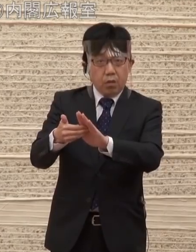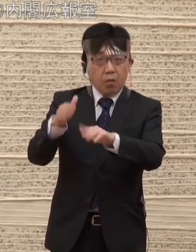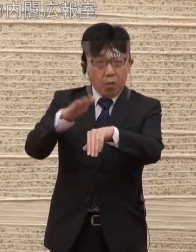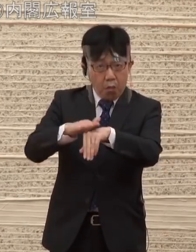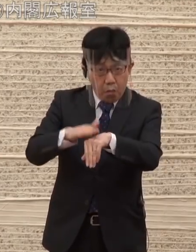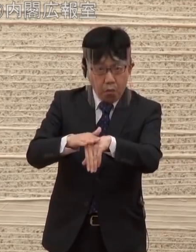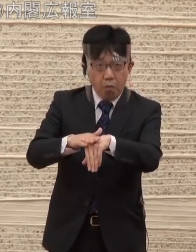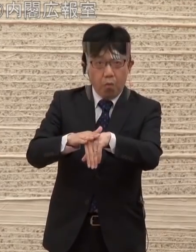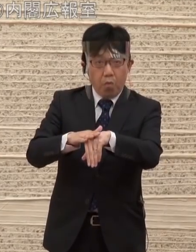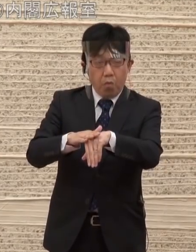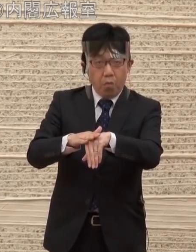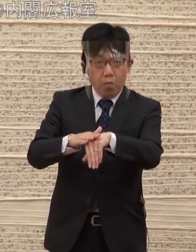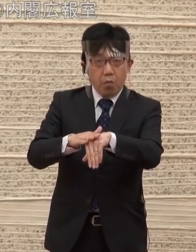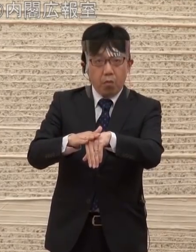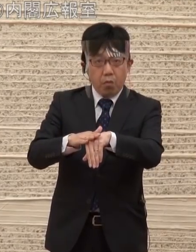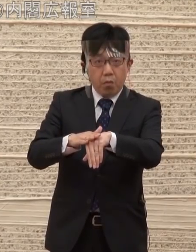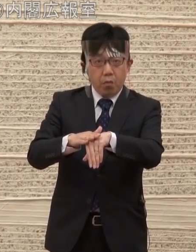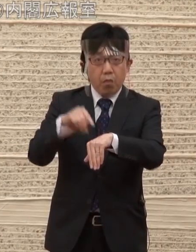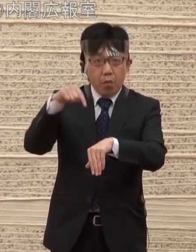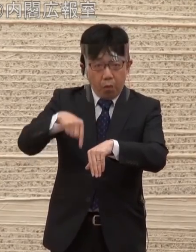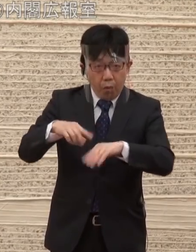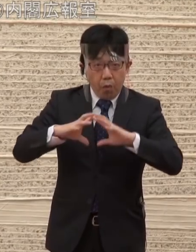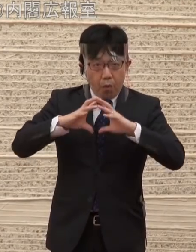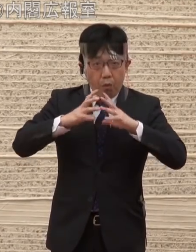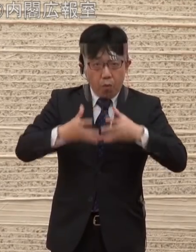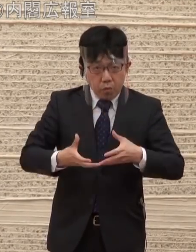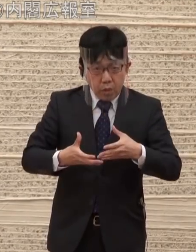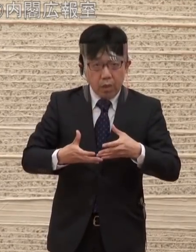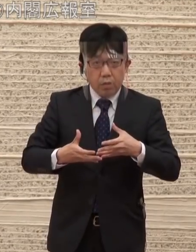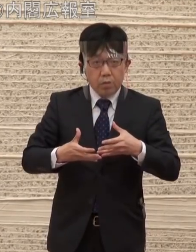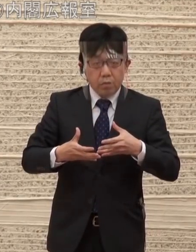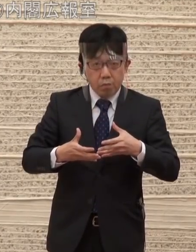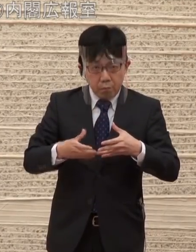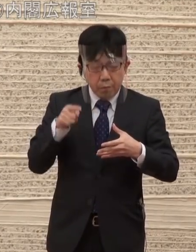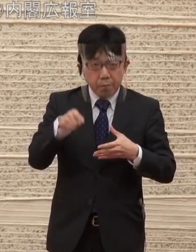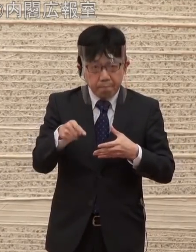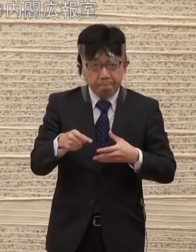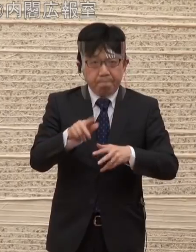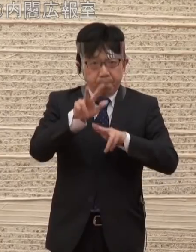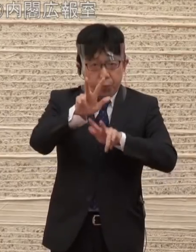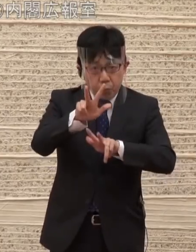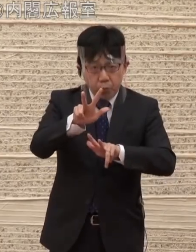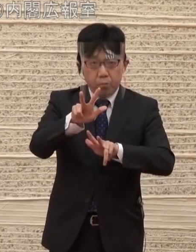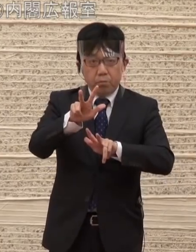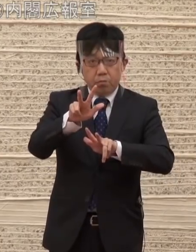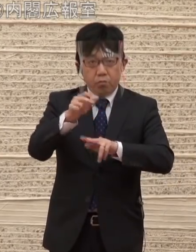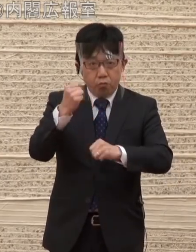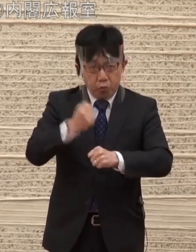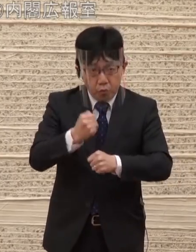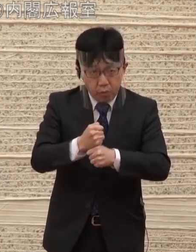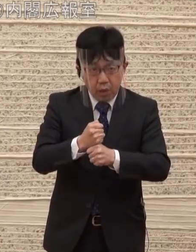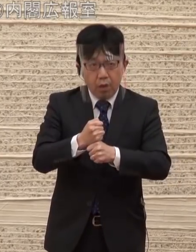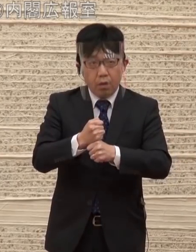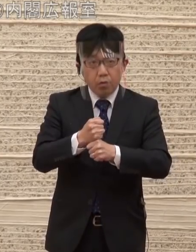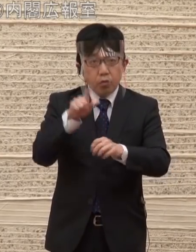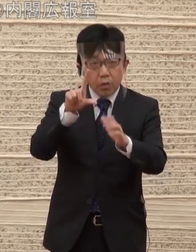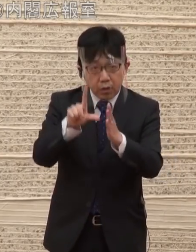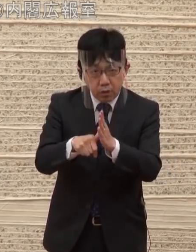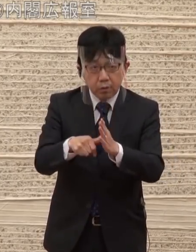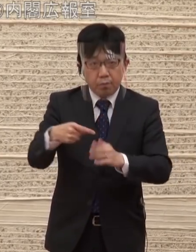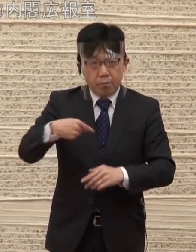こんなの時代の国際秩序作り上げていく上でちゅりだしと